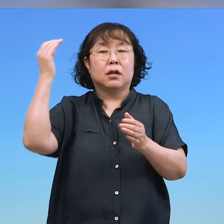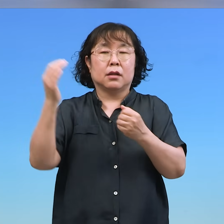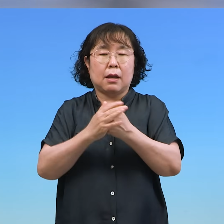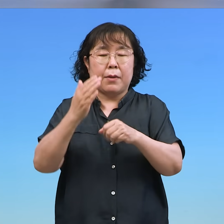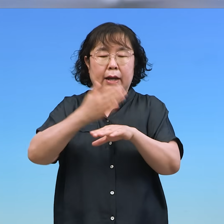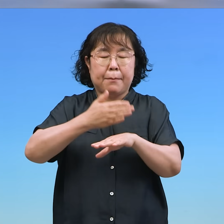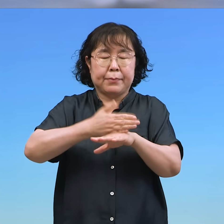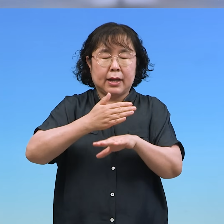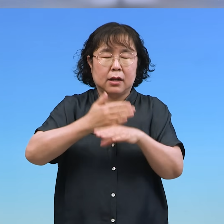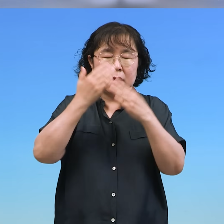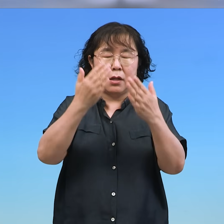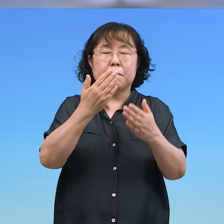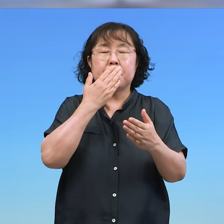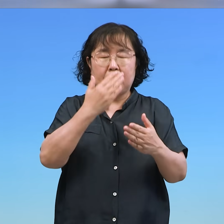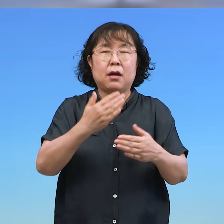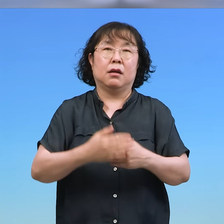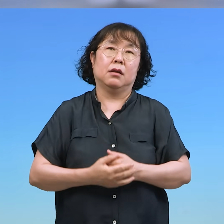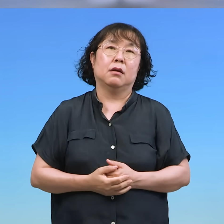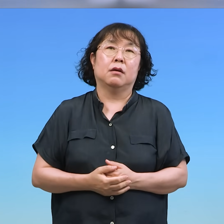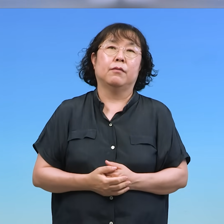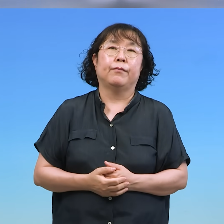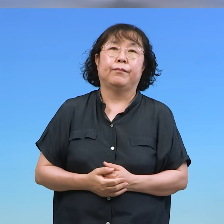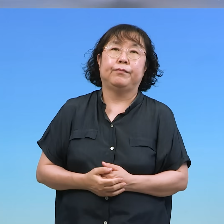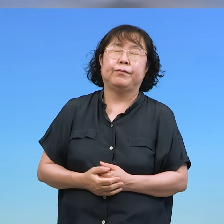저는 부교육자들에게 종종 이런 말을 해요.